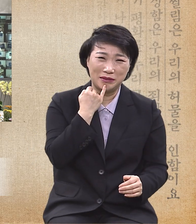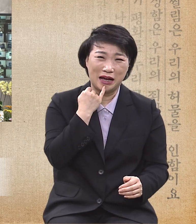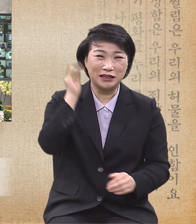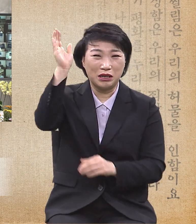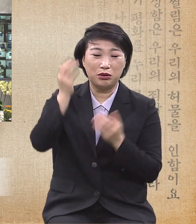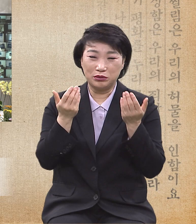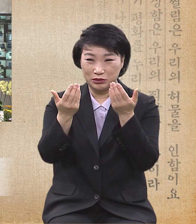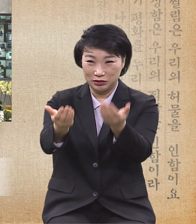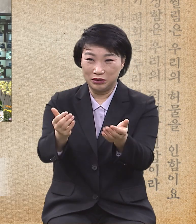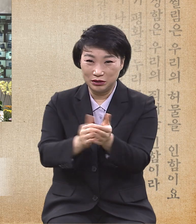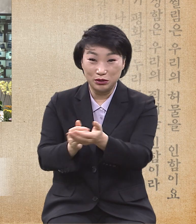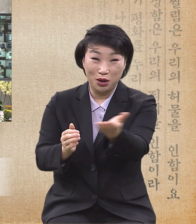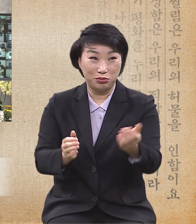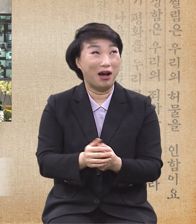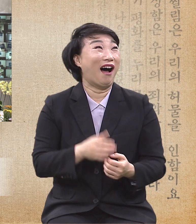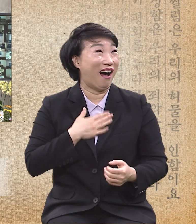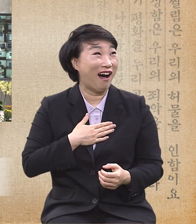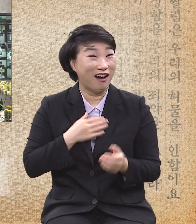해서 먹었다고 하자.